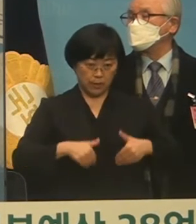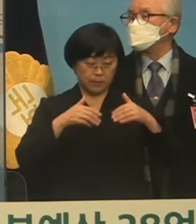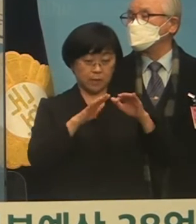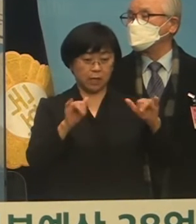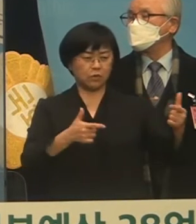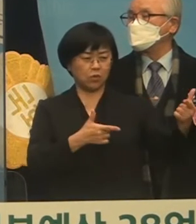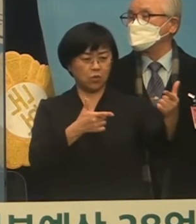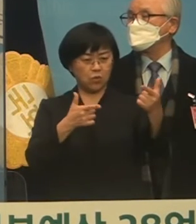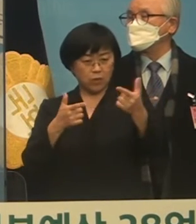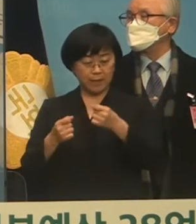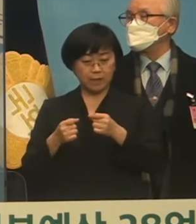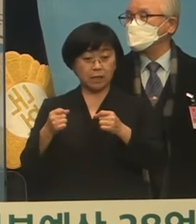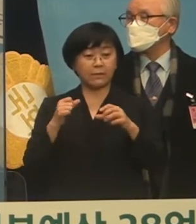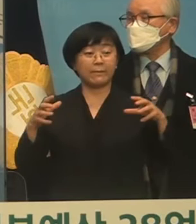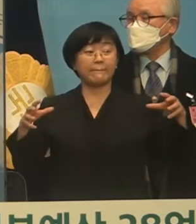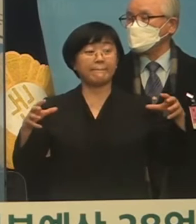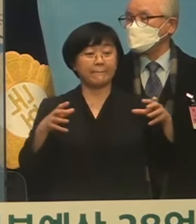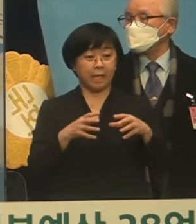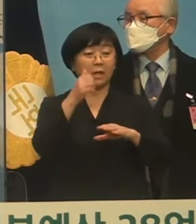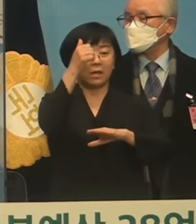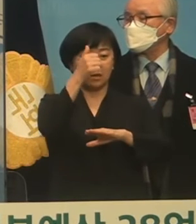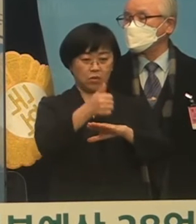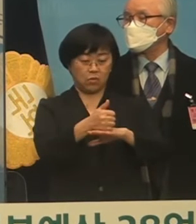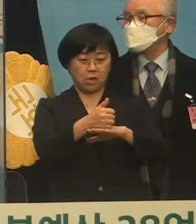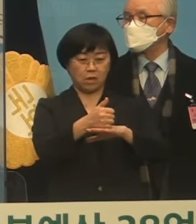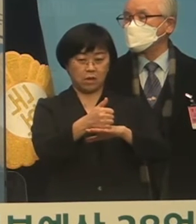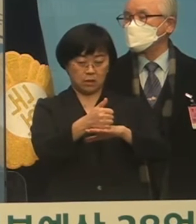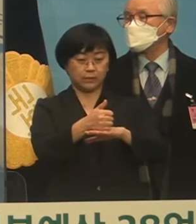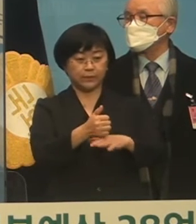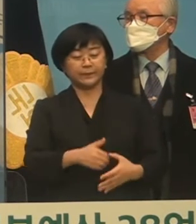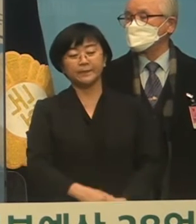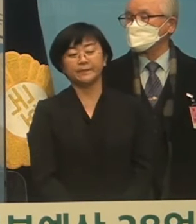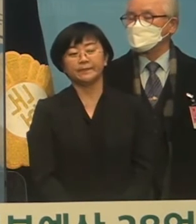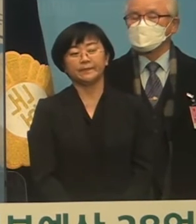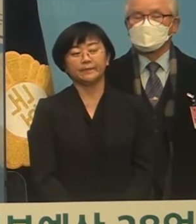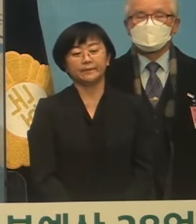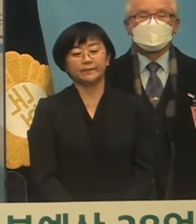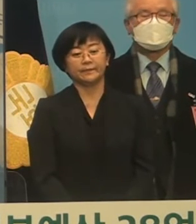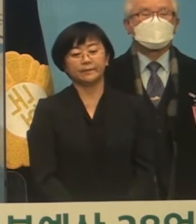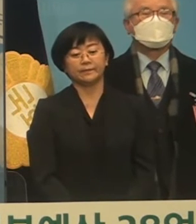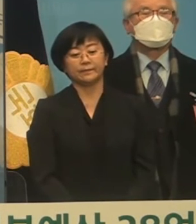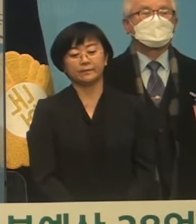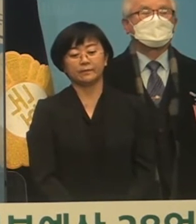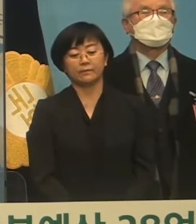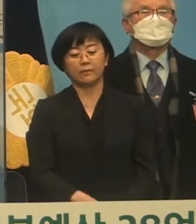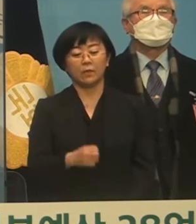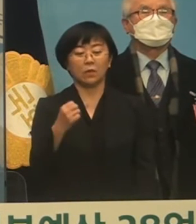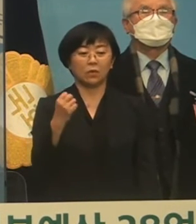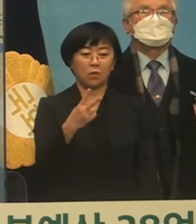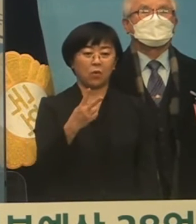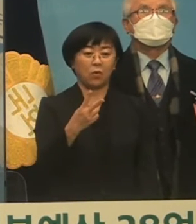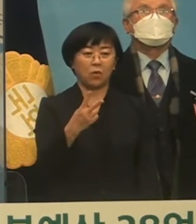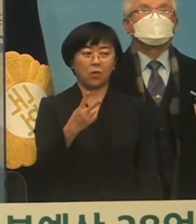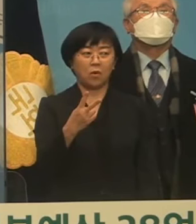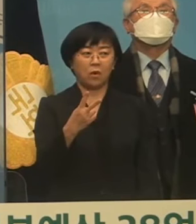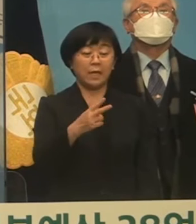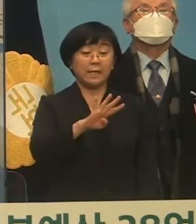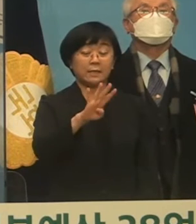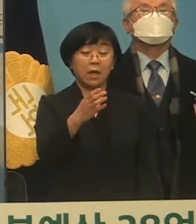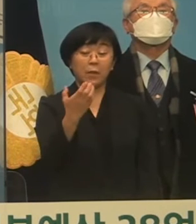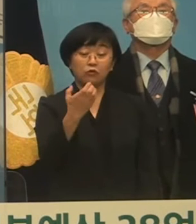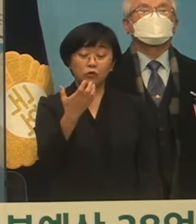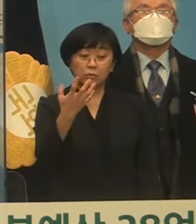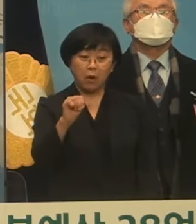모두가 합심해서 이룩한 쾌거가 아닐 수 없습니다. 또한 당초